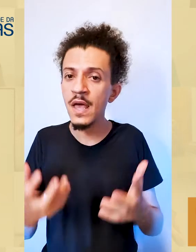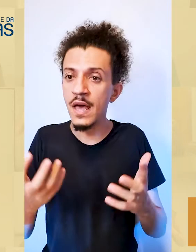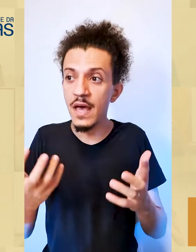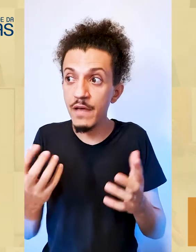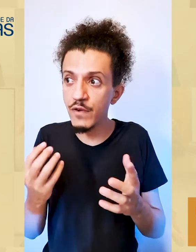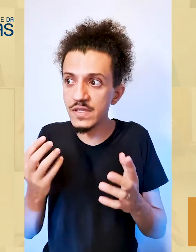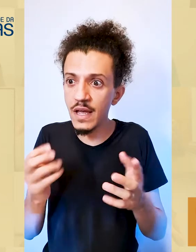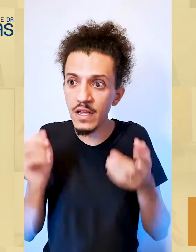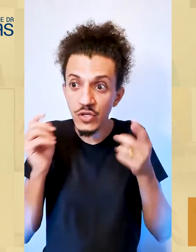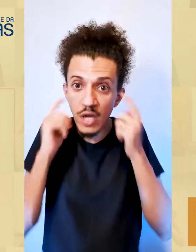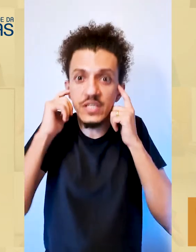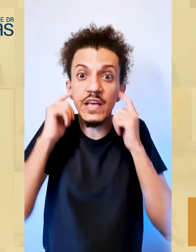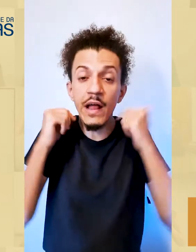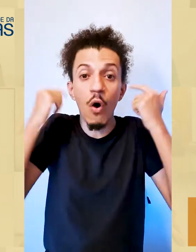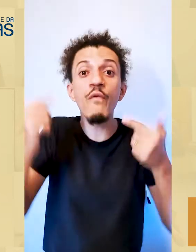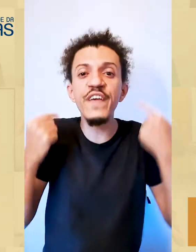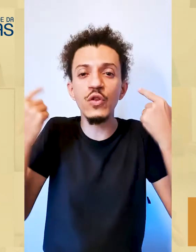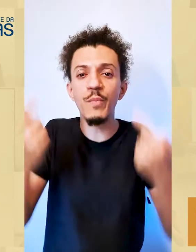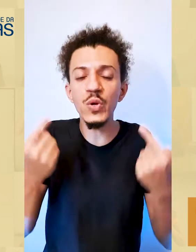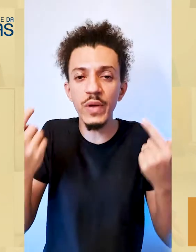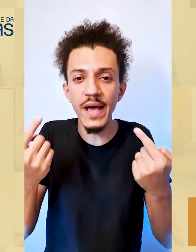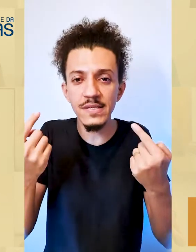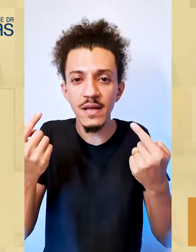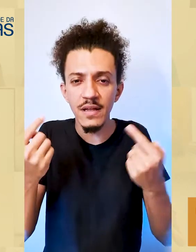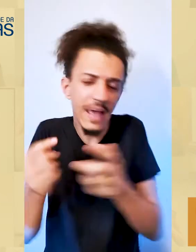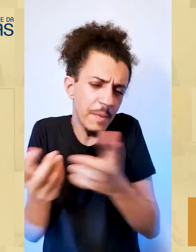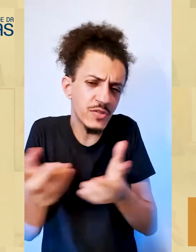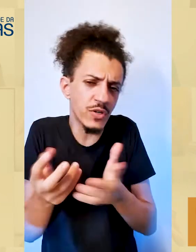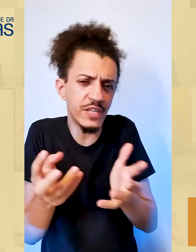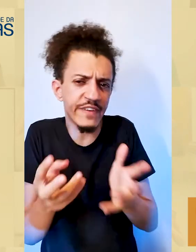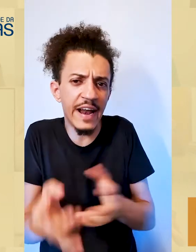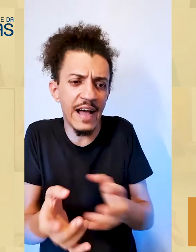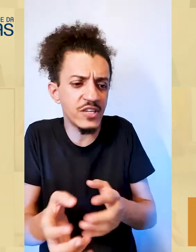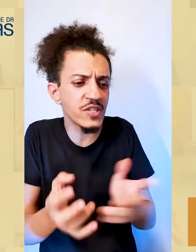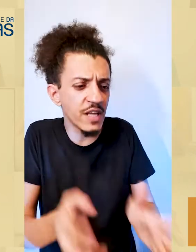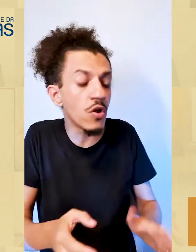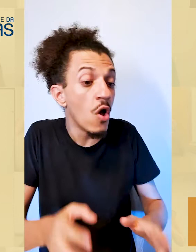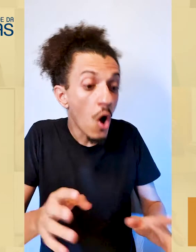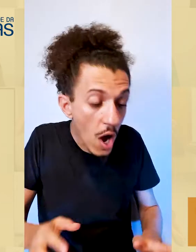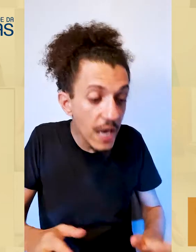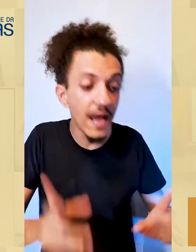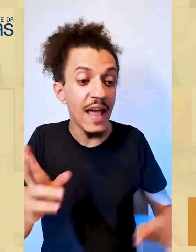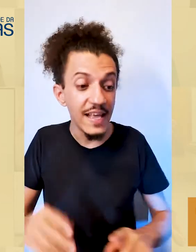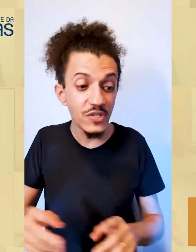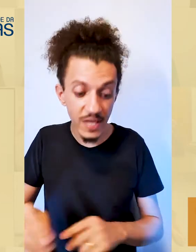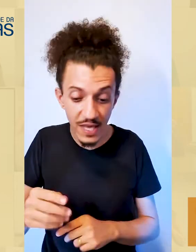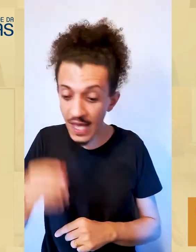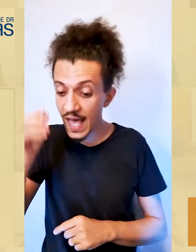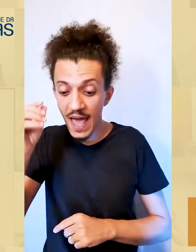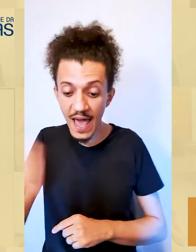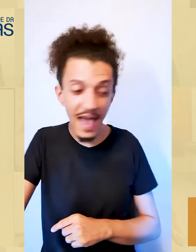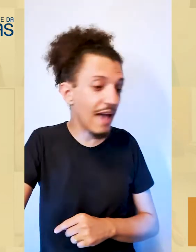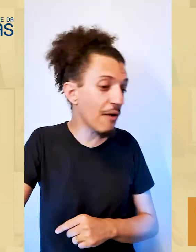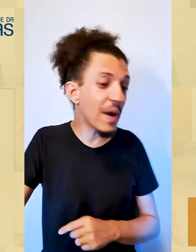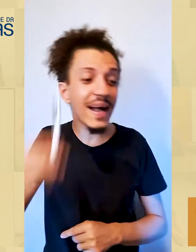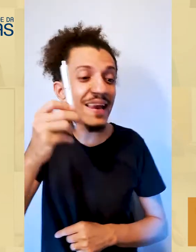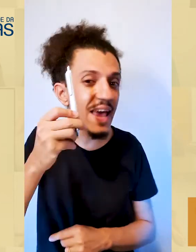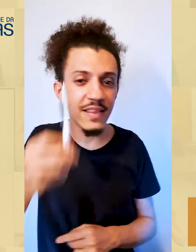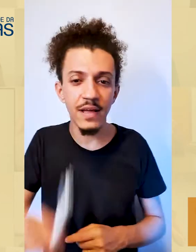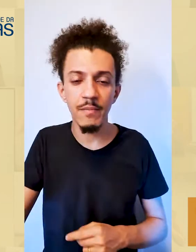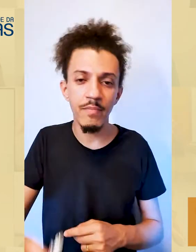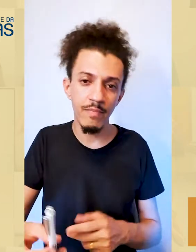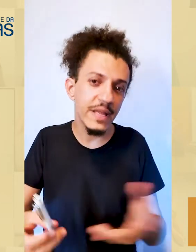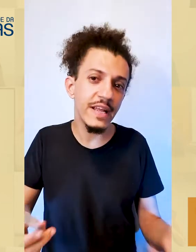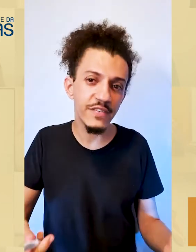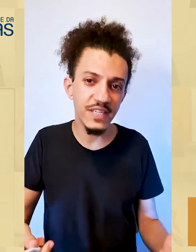falando, e você, só de ir ouvindo o português, ninguém precisou de ficar lá te ensinando, olha, isso aqui é uma